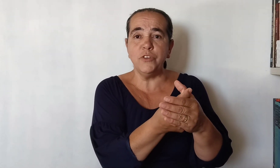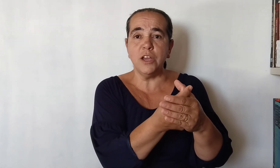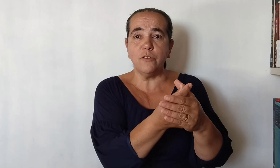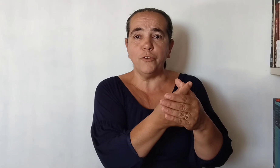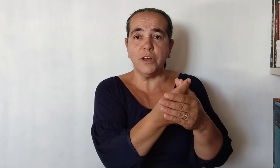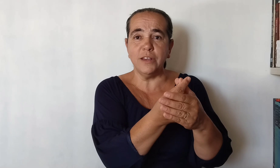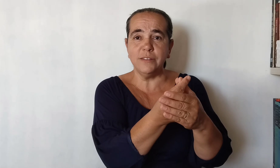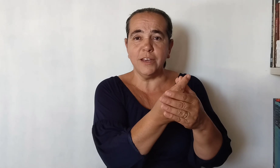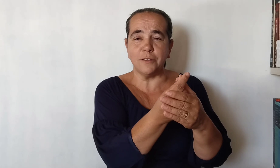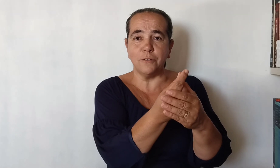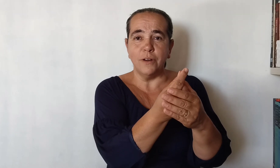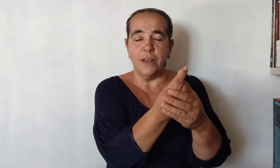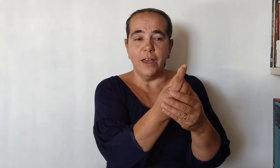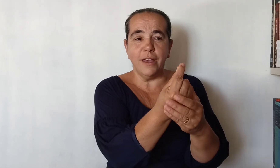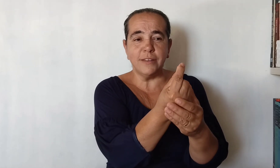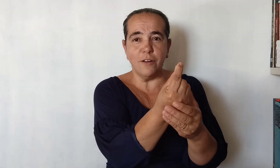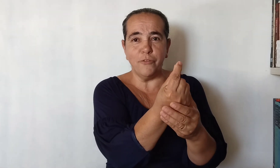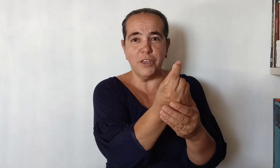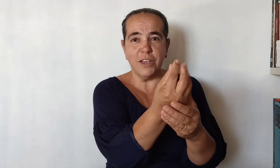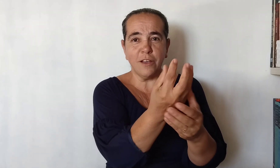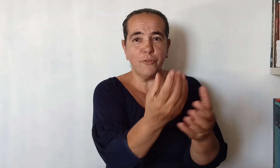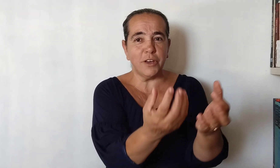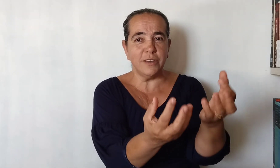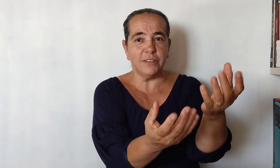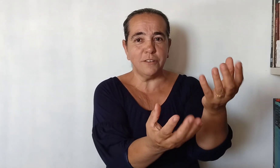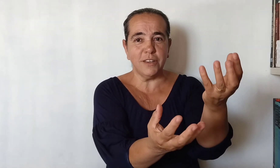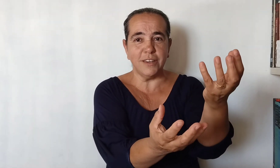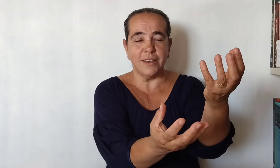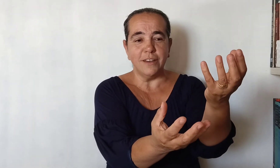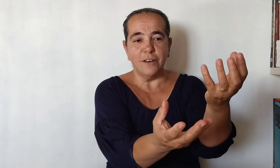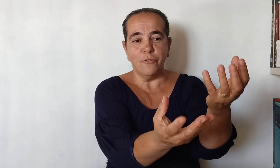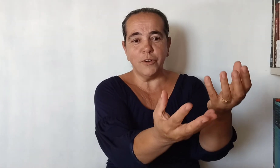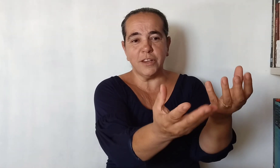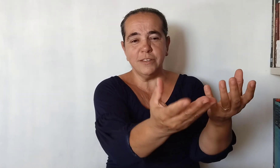ervinha que foi crescendo. Essa ervinha que foi crescendo aqui. Foi